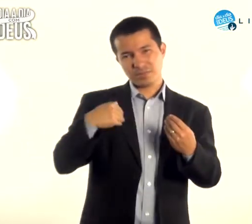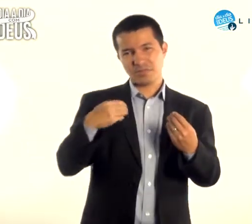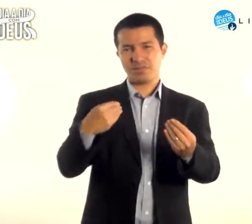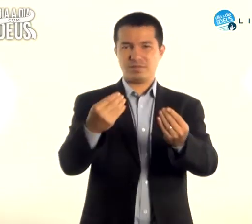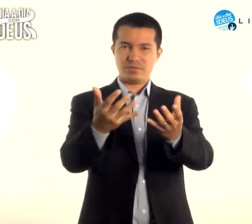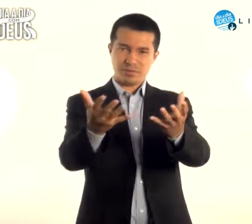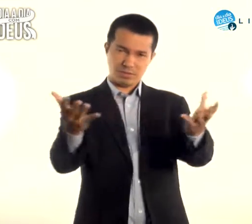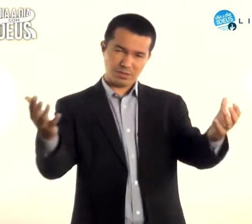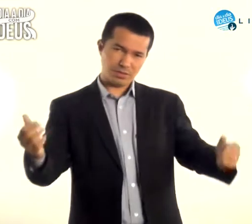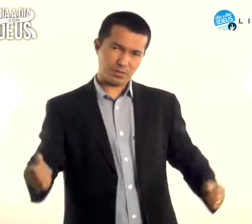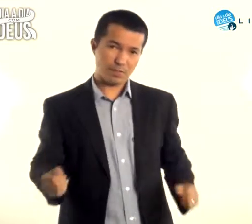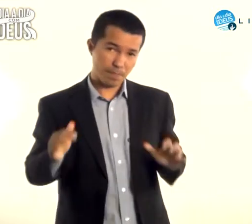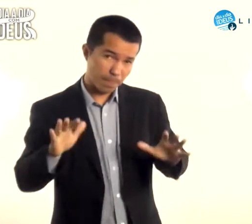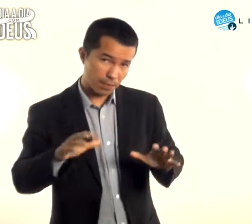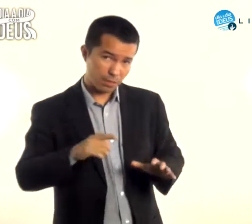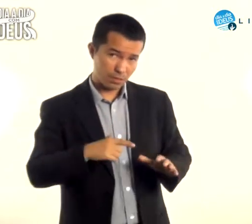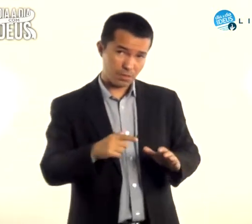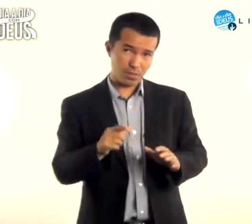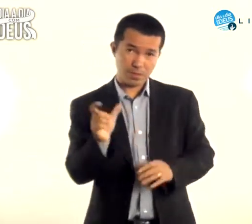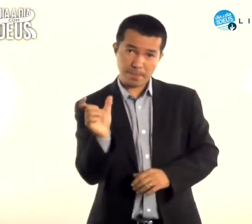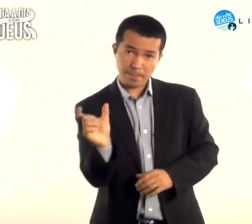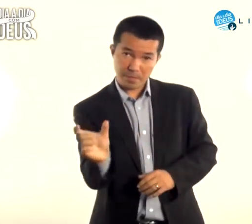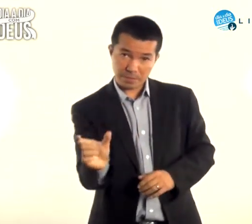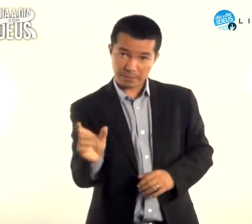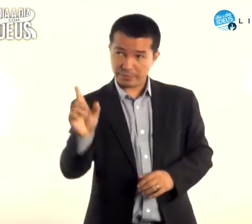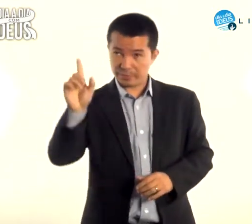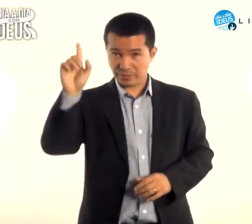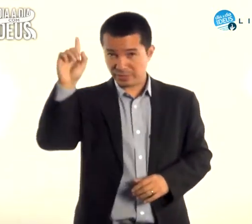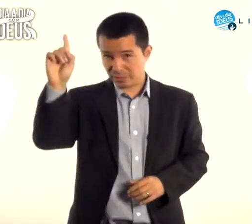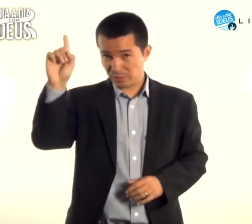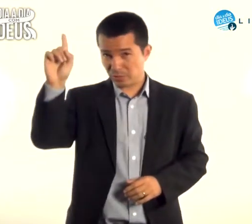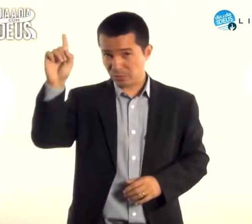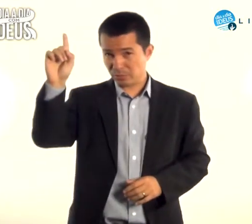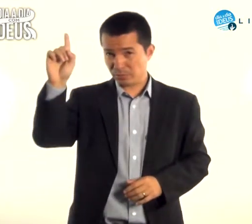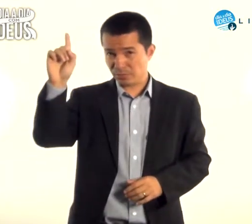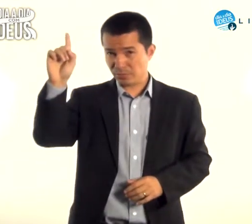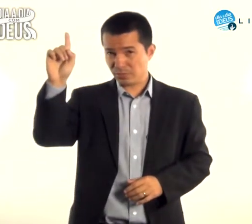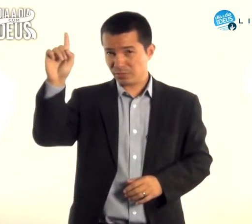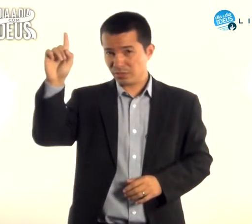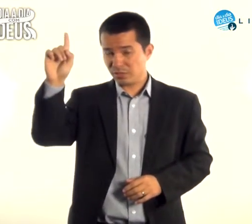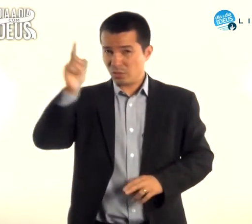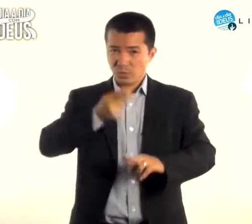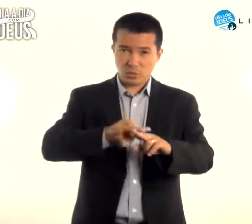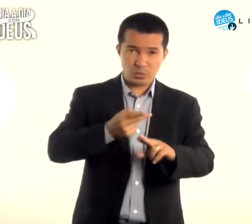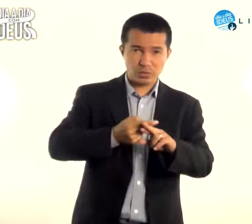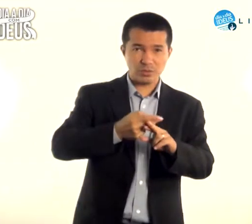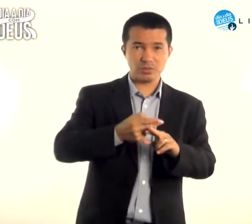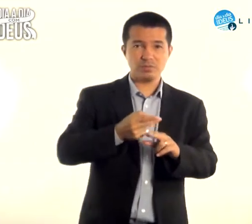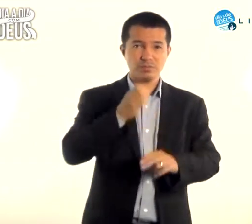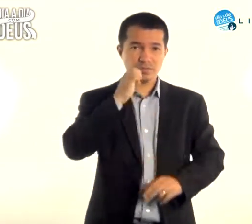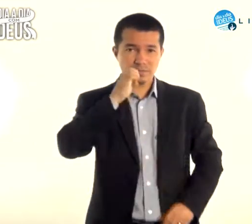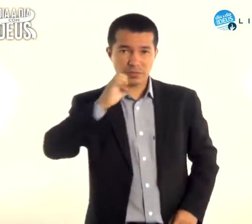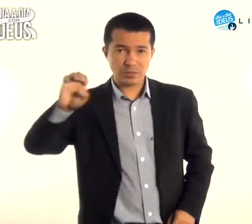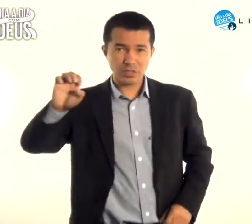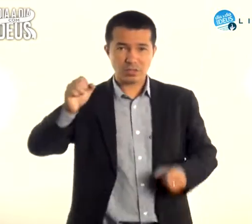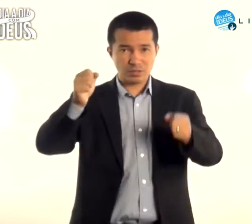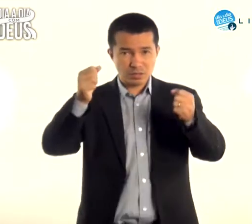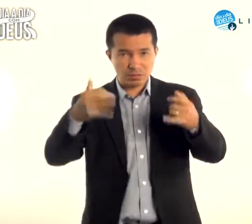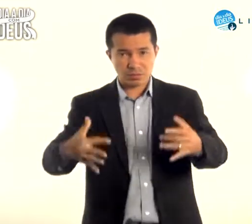E aí, a palavra de Deus, através de Salomão, vai dizer: agrada a Deus,